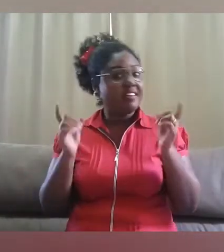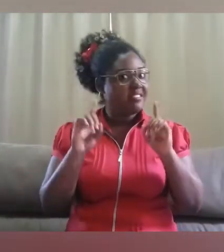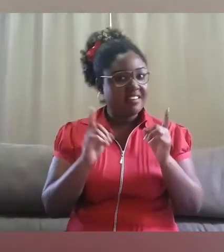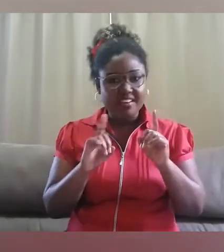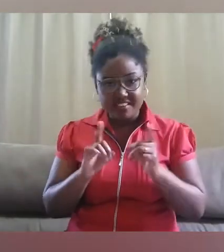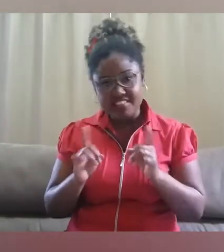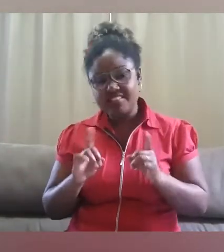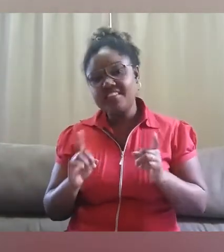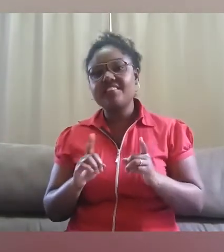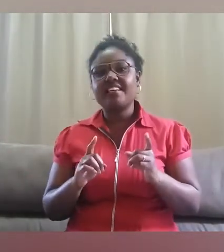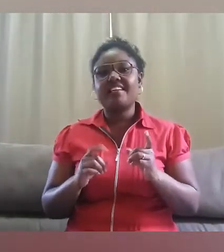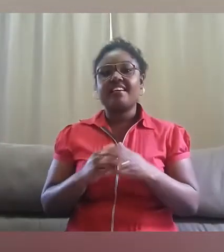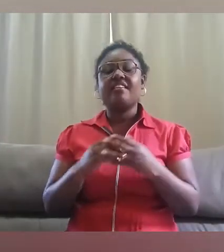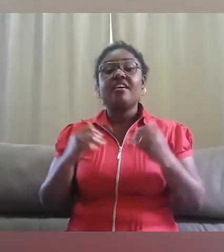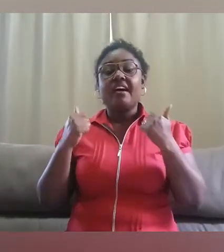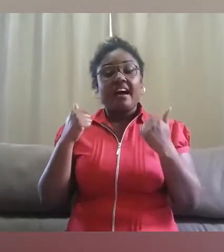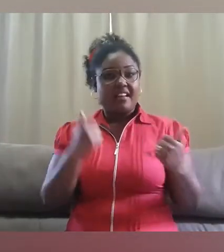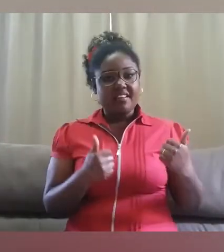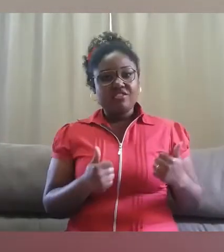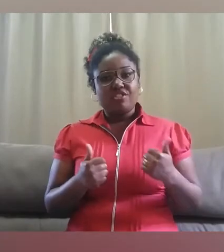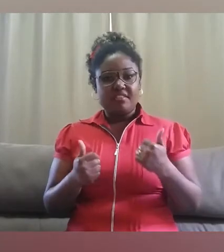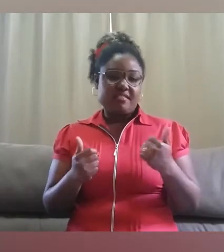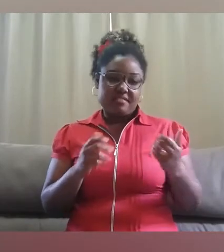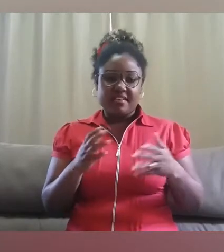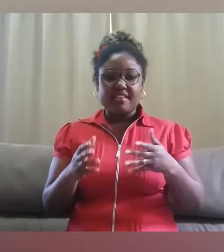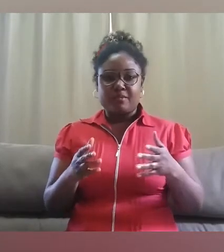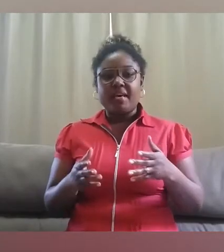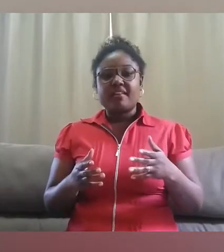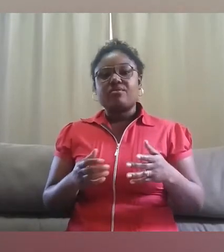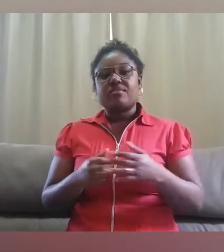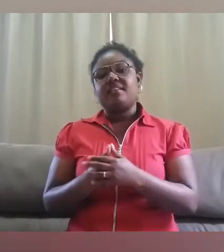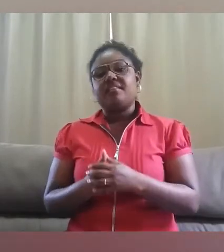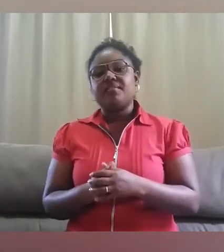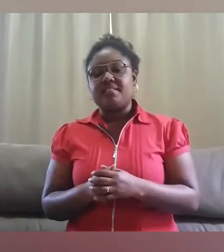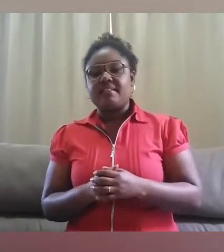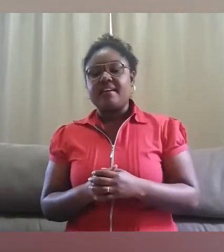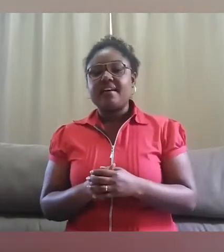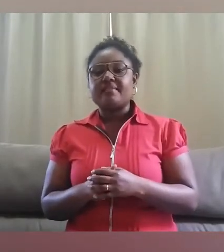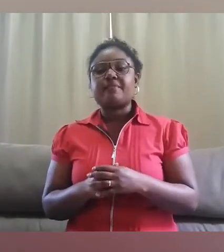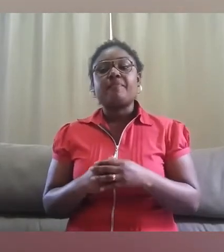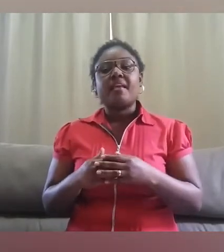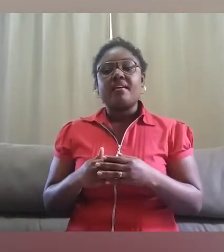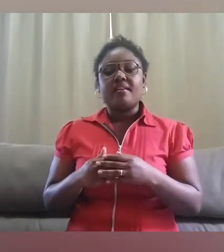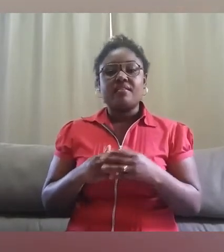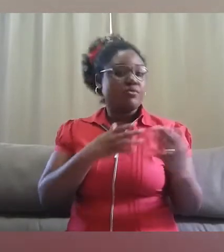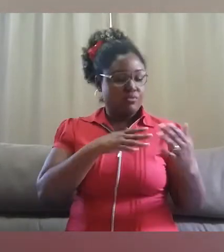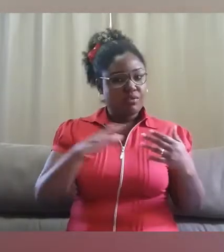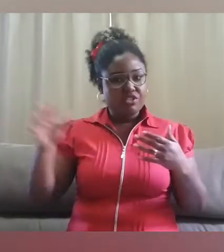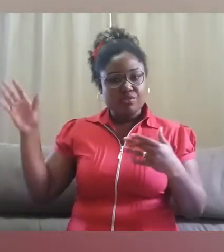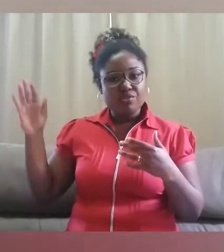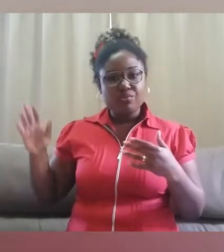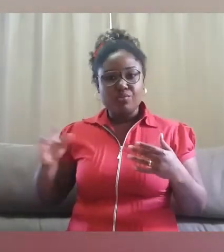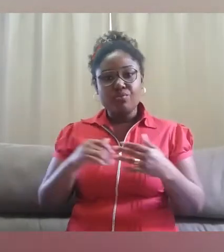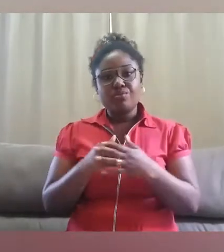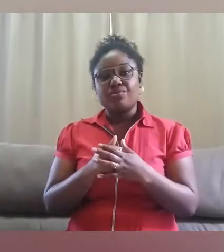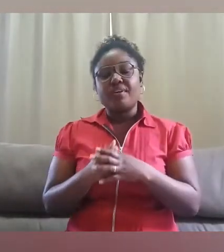Não, não, não galera. Além de ensinar aspectos da língua de sinais, durante todo o curso